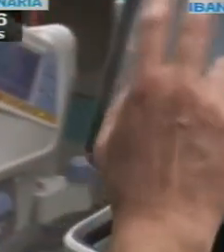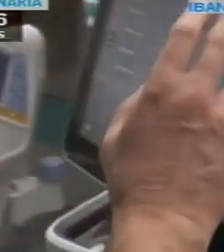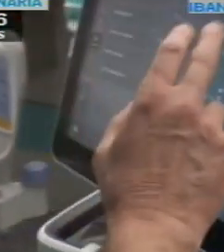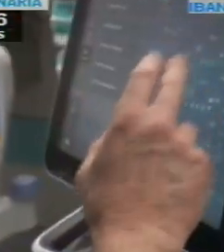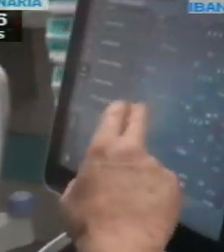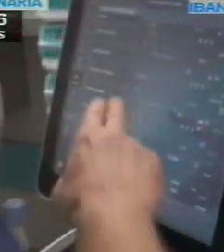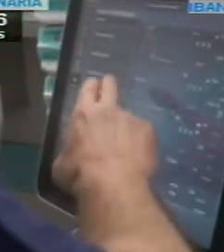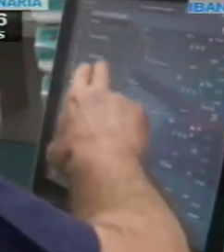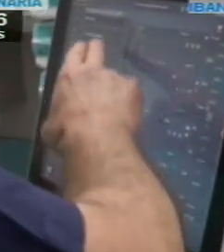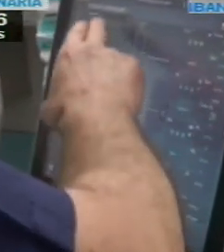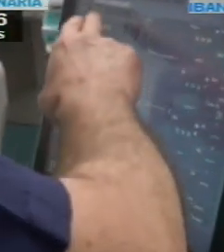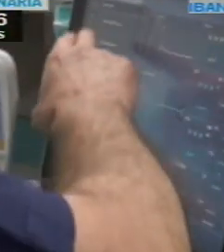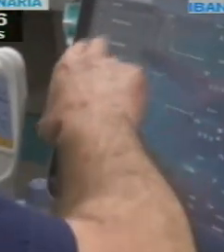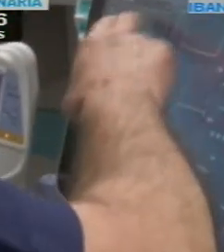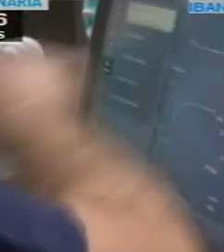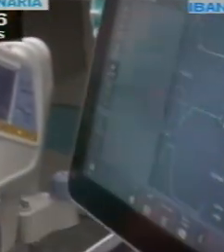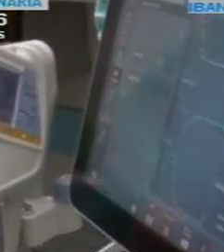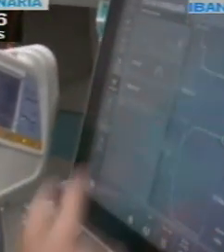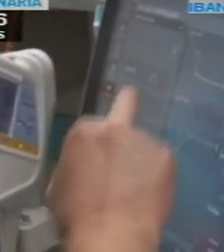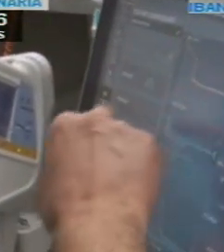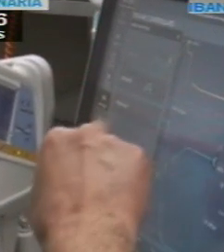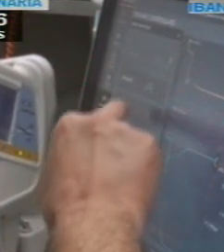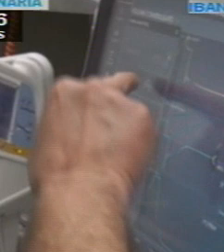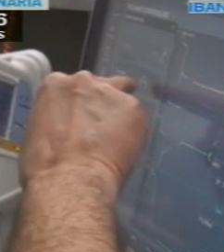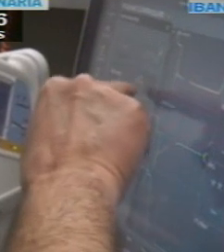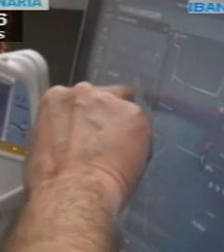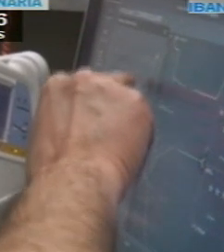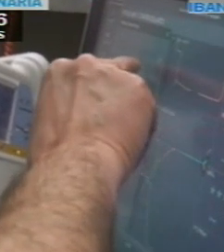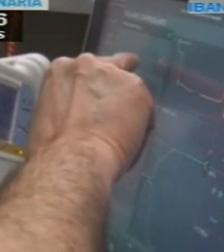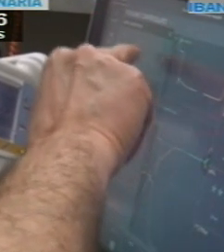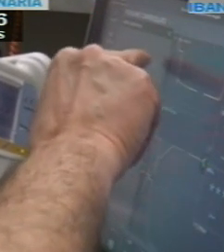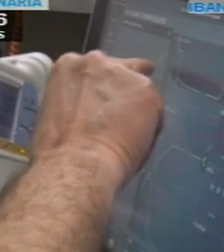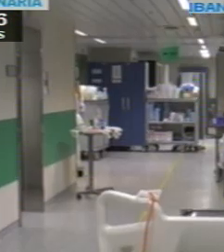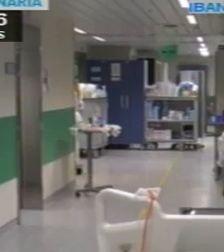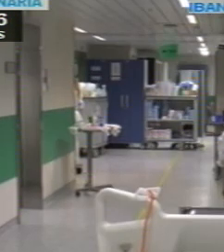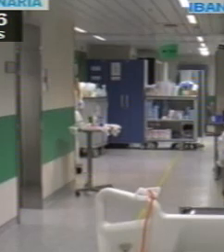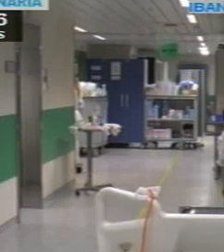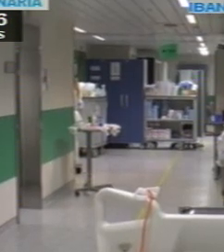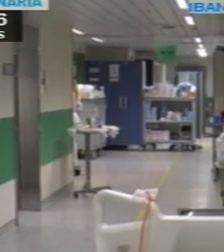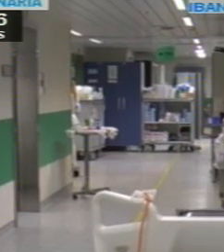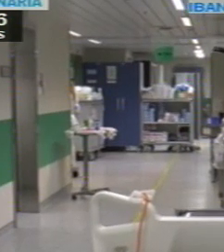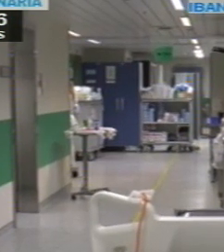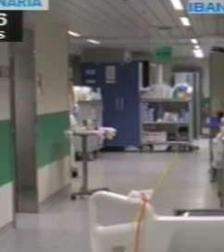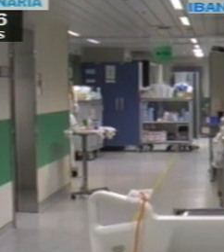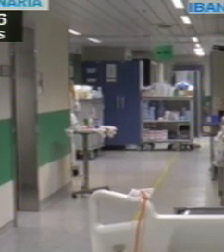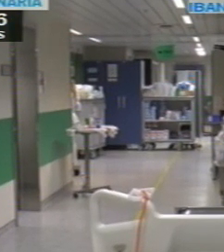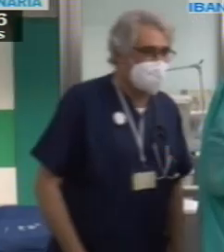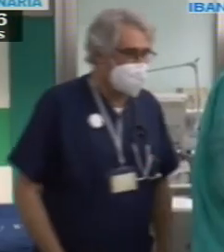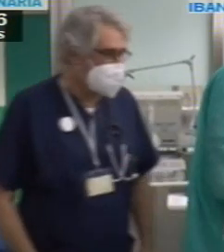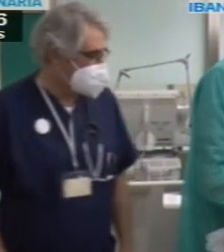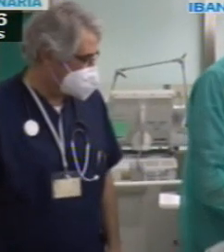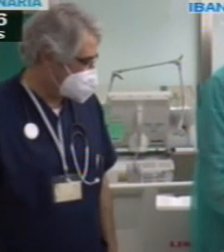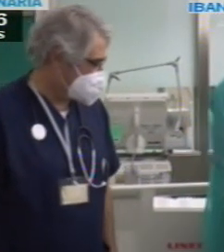in pochi mesi, una bella differenza. Intanto la fase emergenziale per le terapie intensive sta migliorando, i ricoveri infatti sono un terzo rispetto al